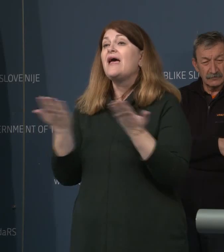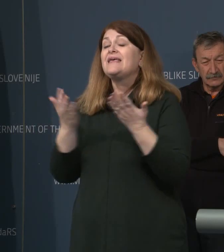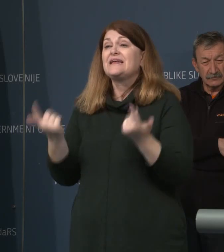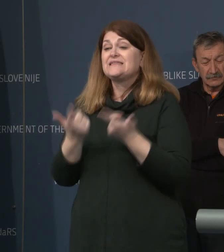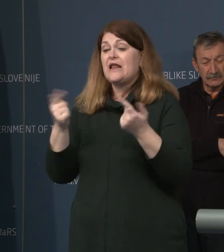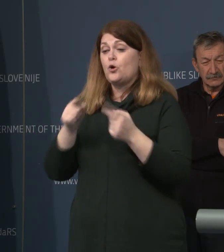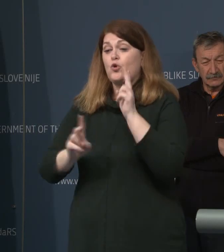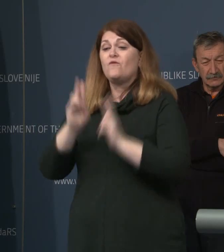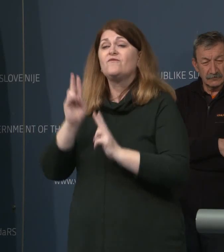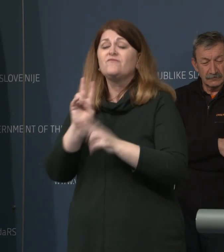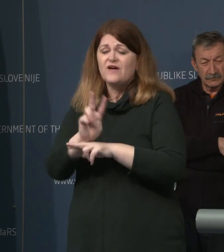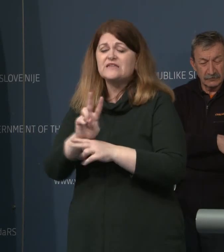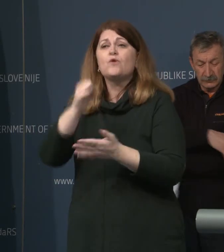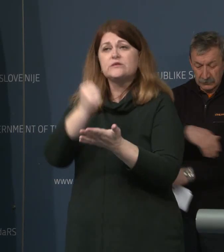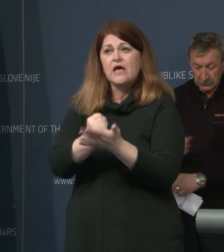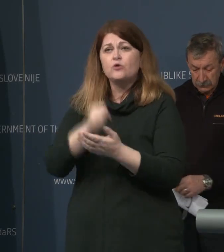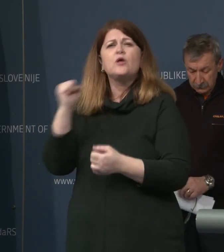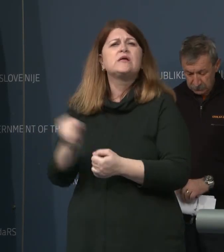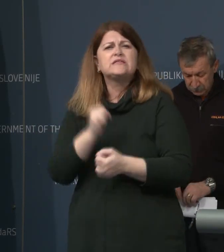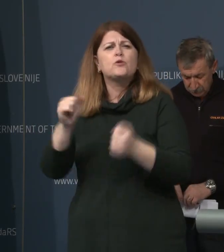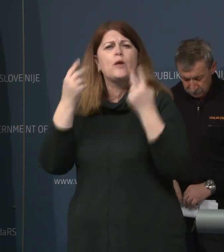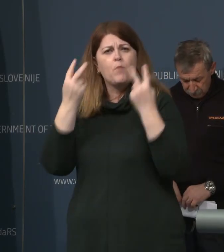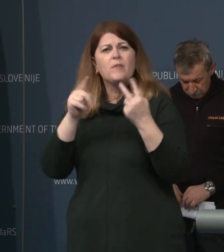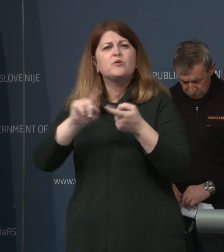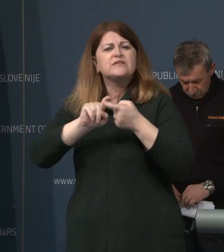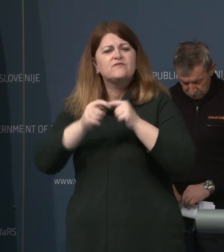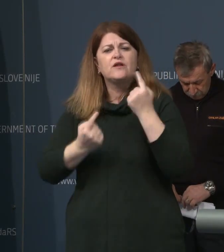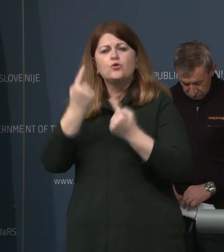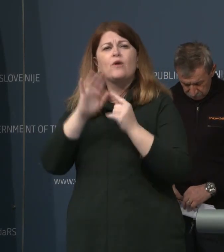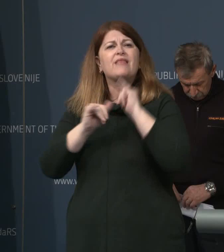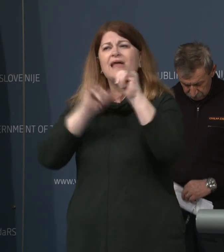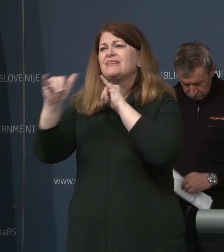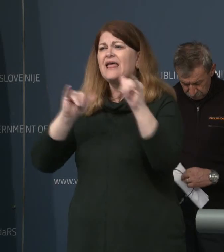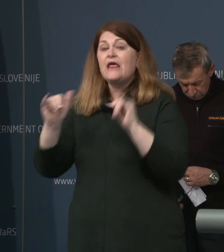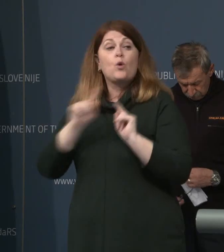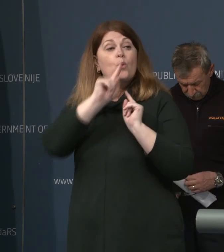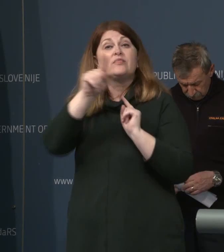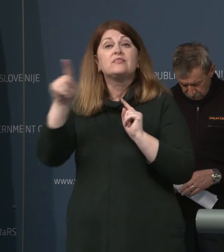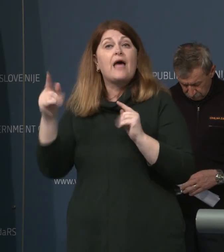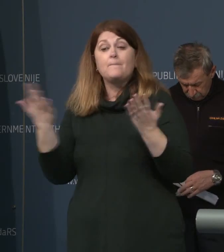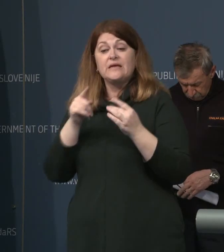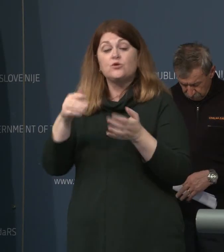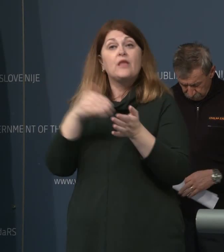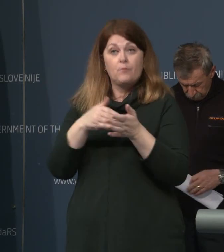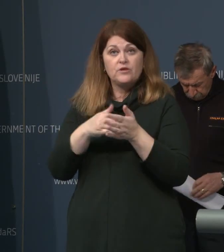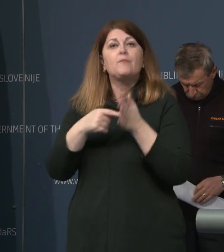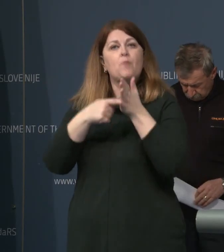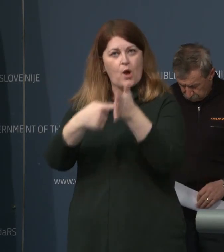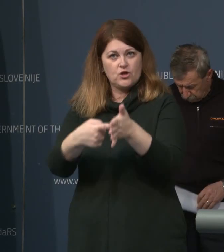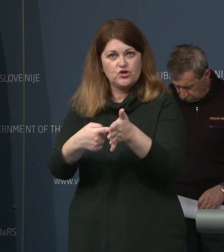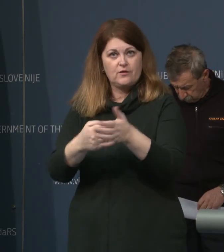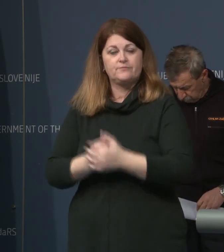varstvo zagotavlja in zato je pomembno, da se zadeve dogajajo na terenu, tam, kjer se te potrebe